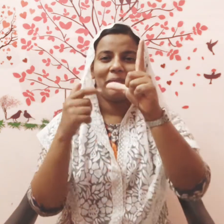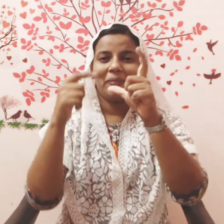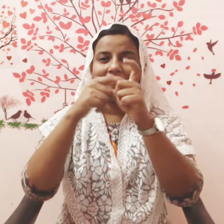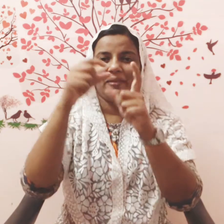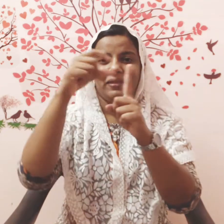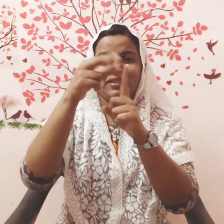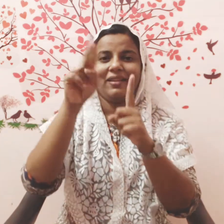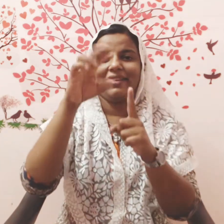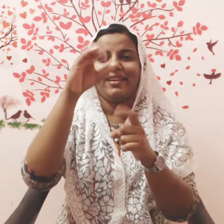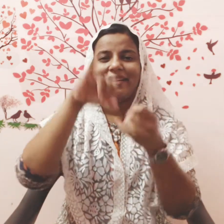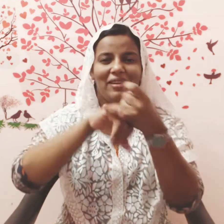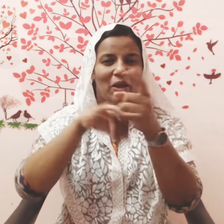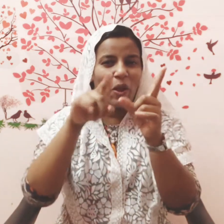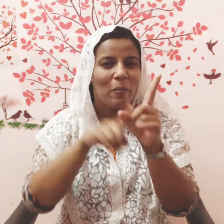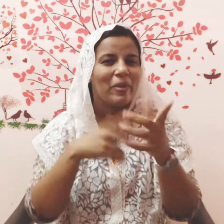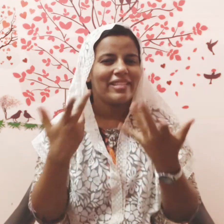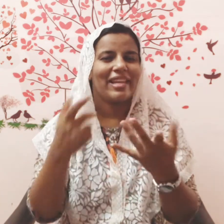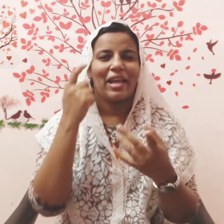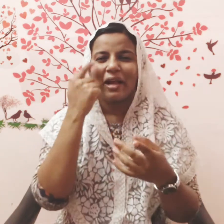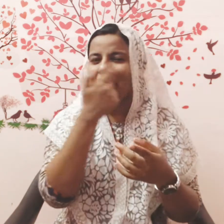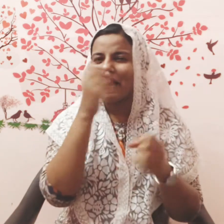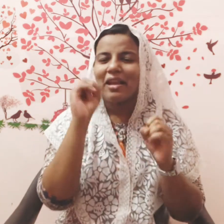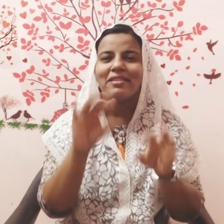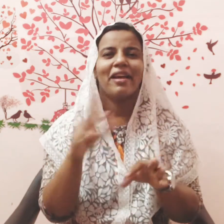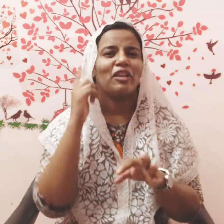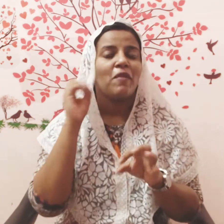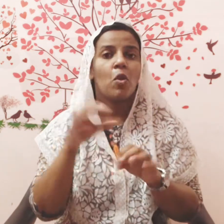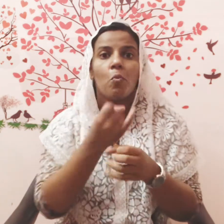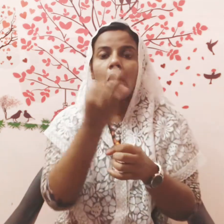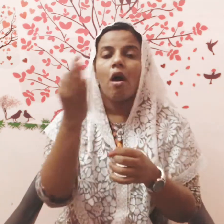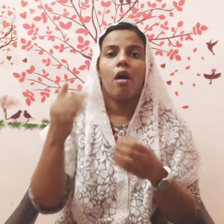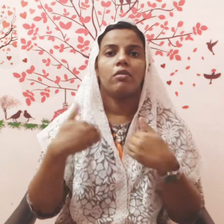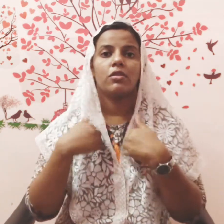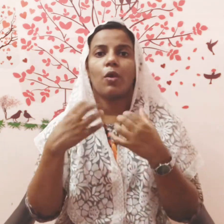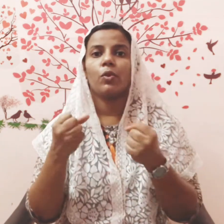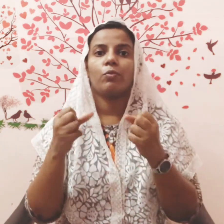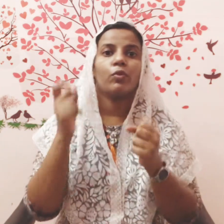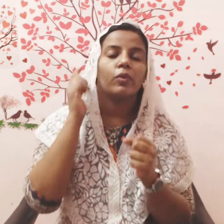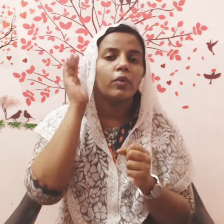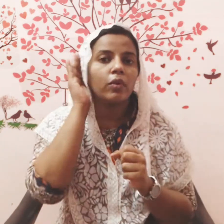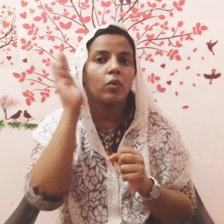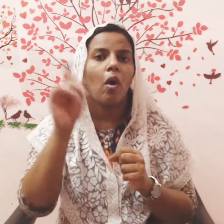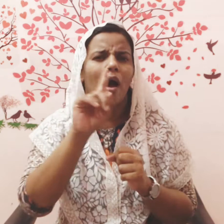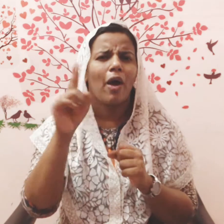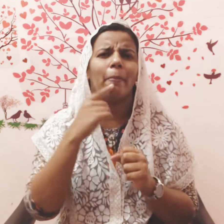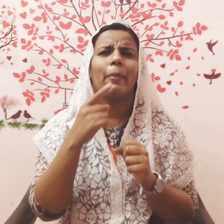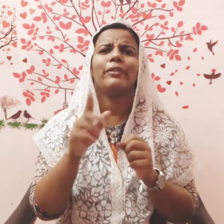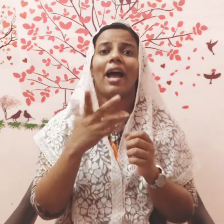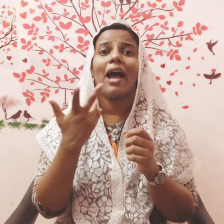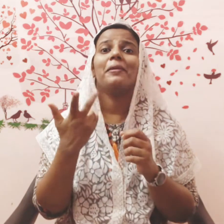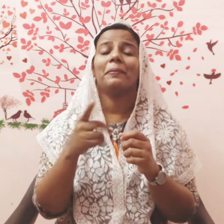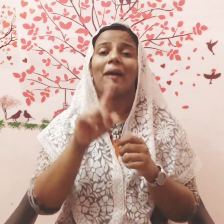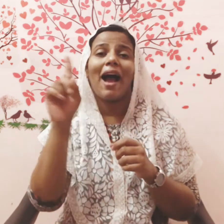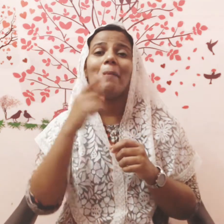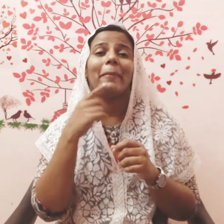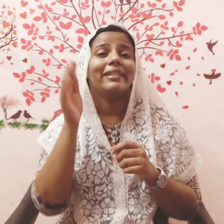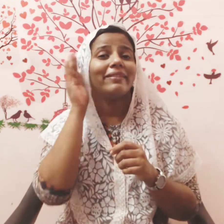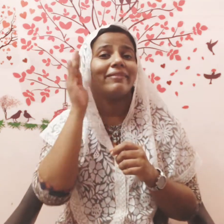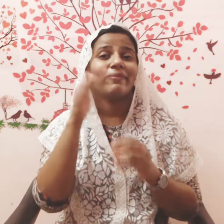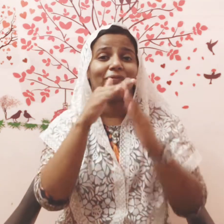കുഷ്ഠരോഗിയെ തൊട്ട് സൗഖ്യമാക്കി, യേശു കുരുടന് കാഴ്ച കൊടുത്തു എന്നൊക്കെയുള്ള വർത്തമാനം അവളുടെ ചെവിയിൽ കേട്ടു. അവളുടെ ആരോ പുറത്തുകൂടെ പോകുമ്പോൾ പറഞ്ഞുകൊണ്ട്